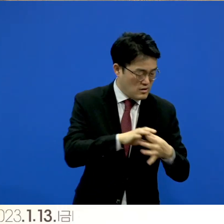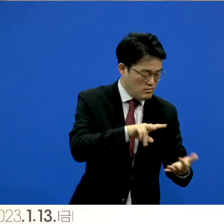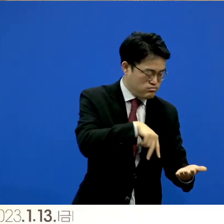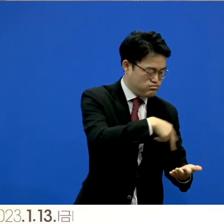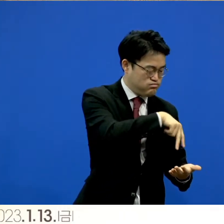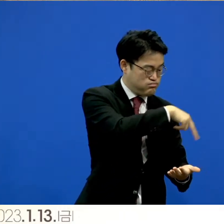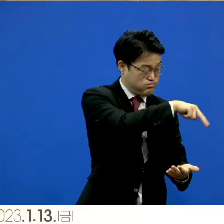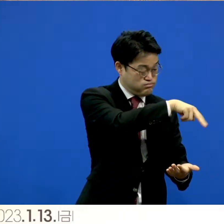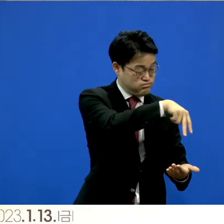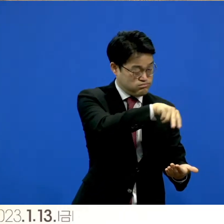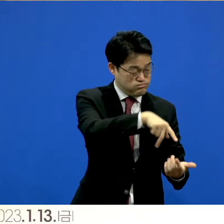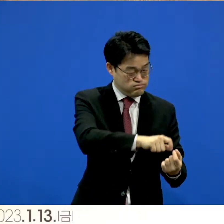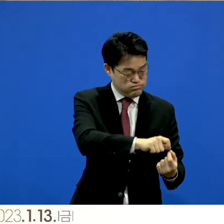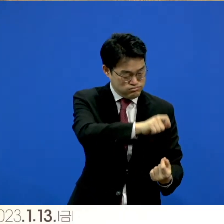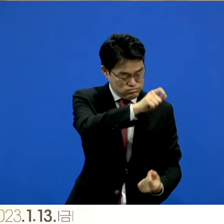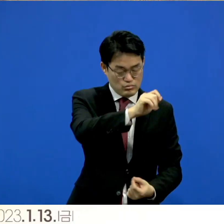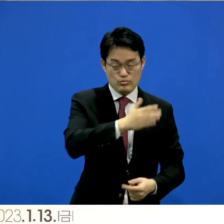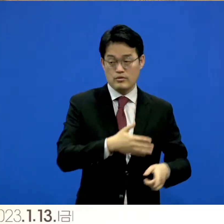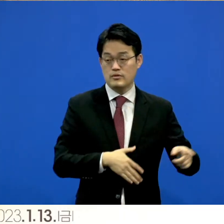이유입니다.